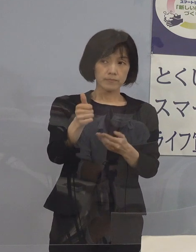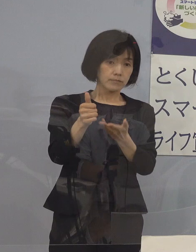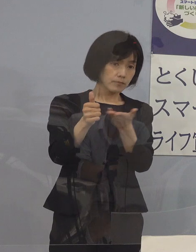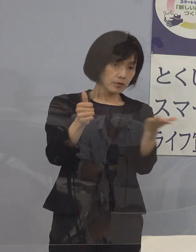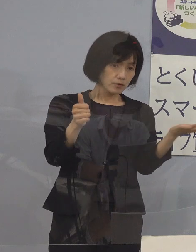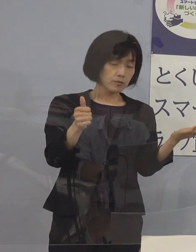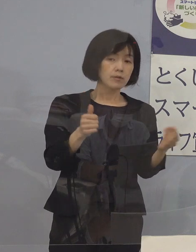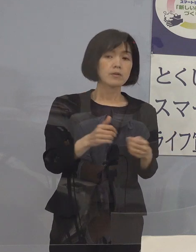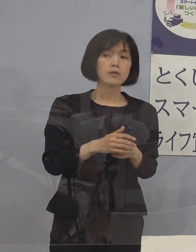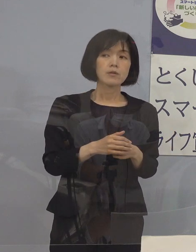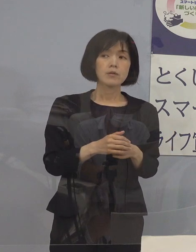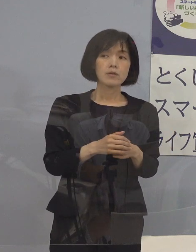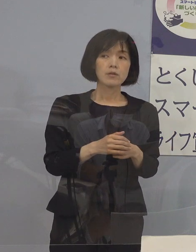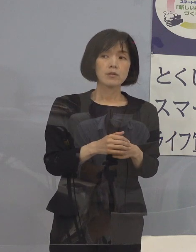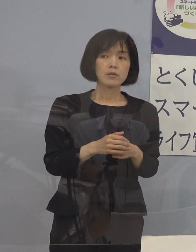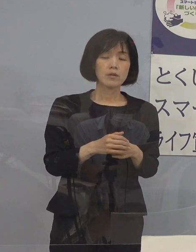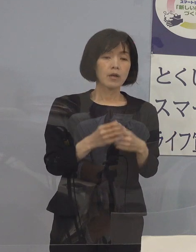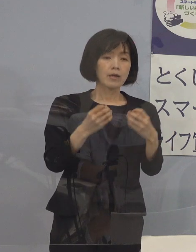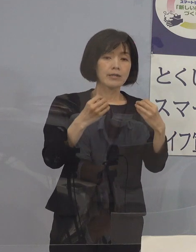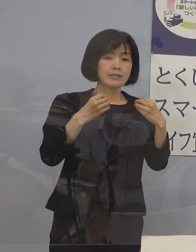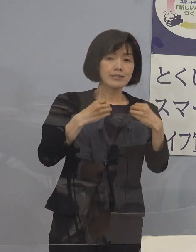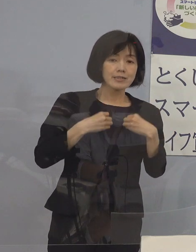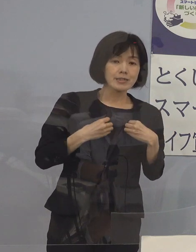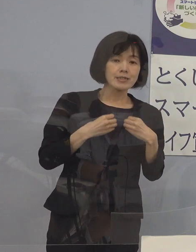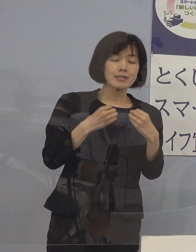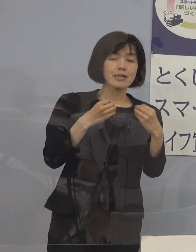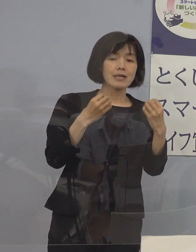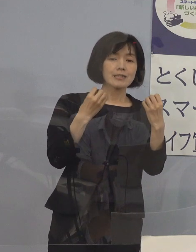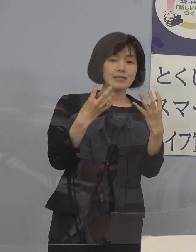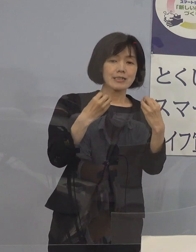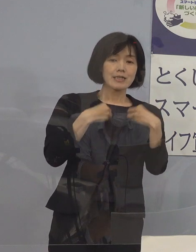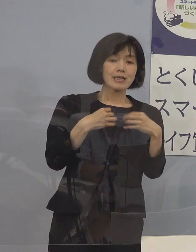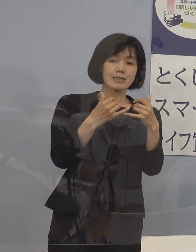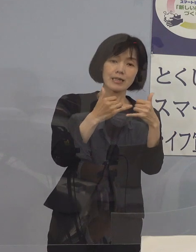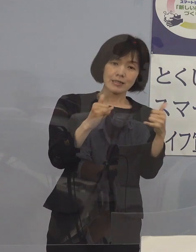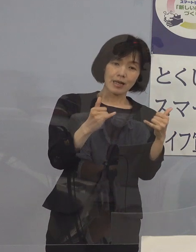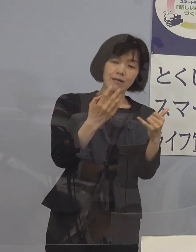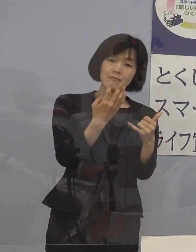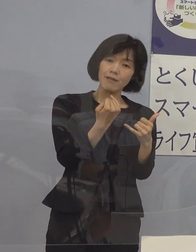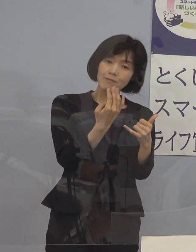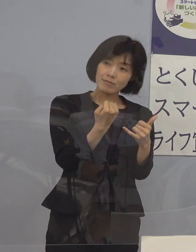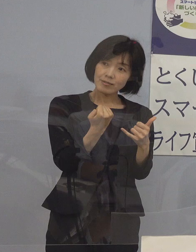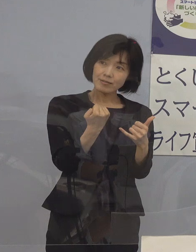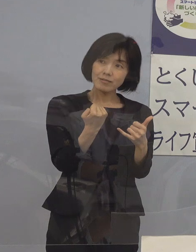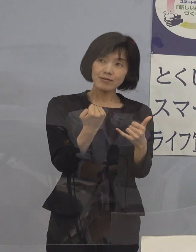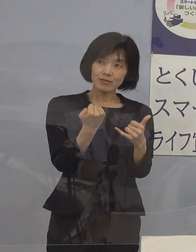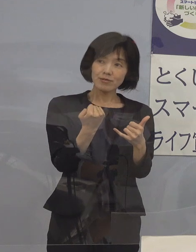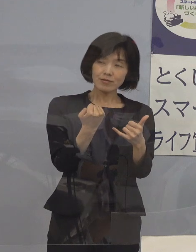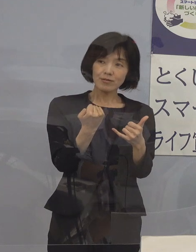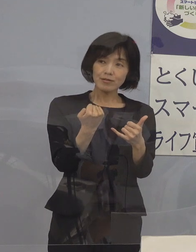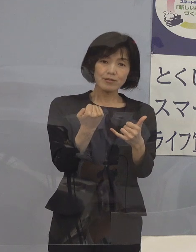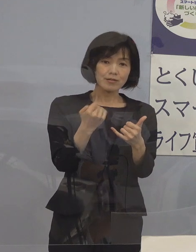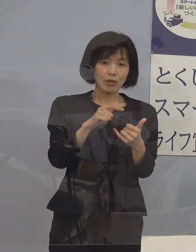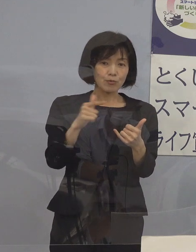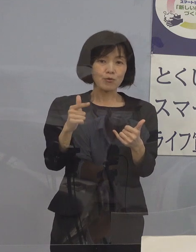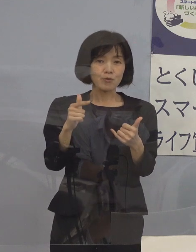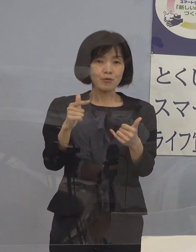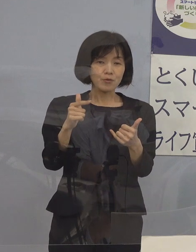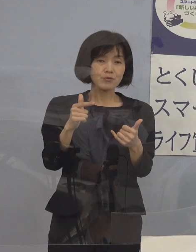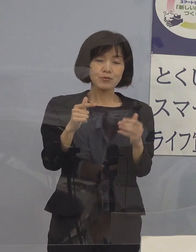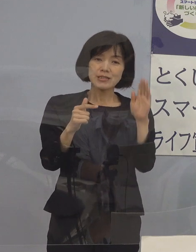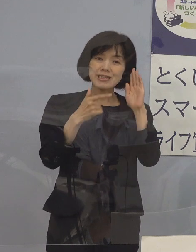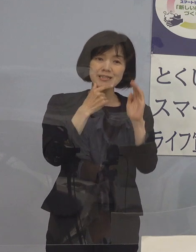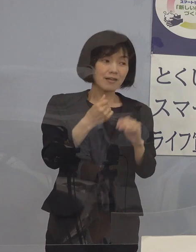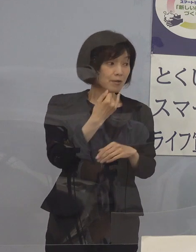すみません、最後にいつも聞いてます、新規何人、前の週何人という はい、今回のアラート 聞いてよろしいですか。 ええ、もちろんです